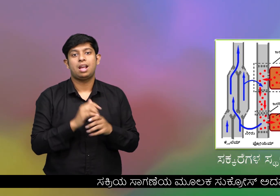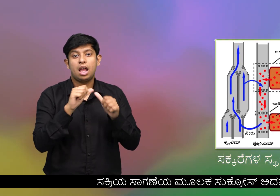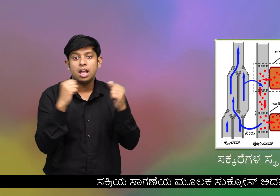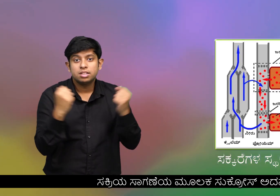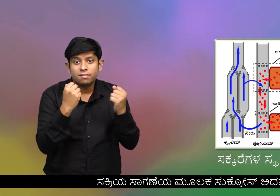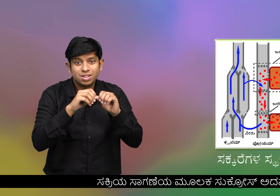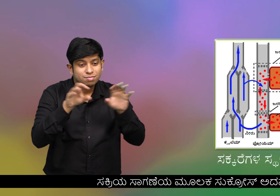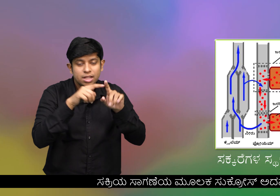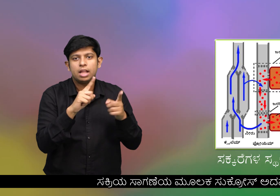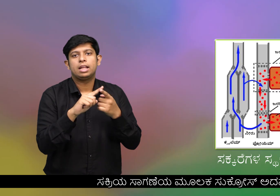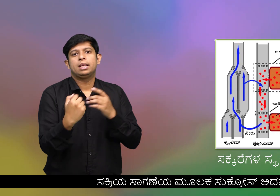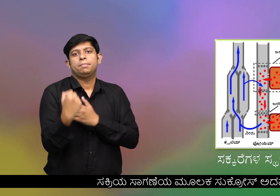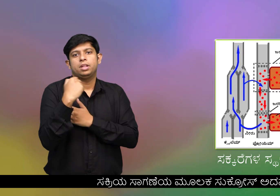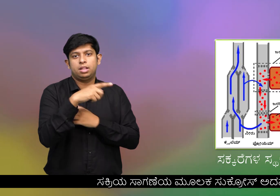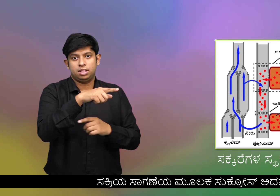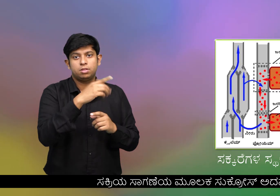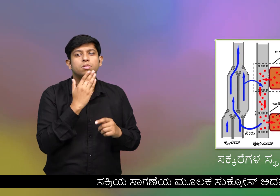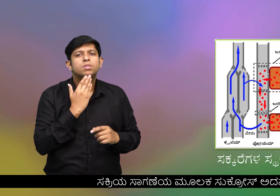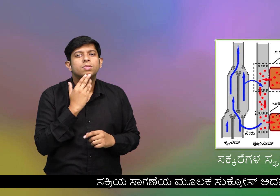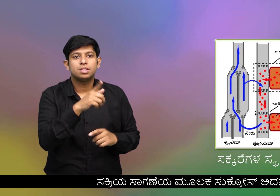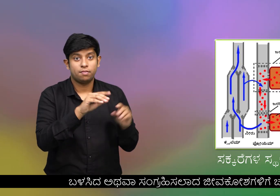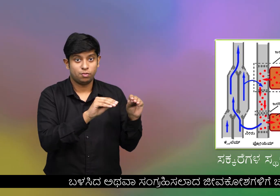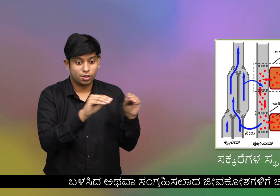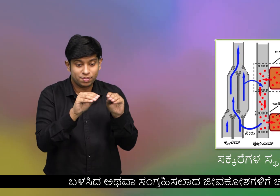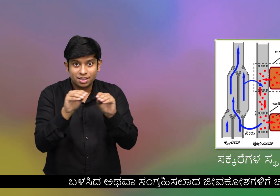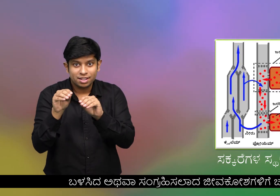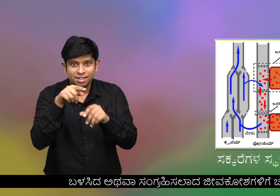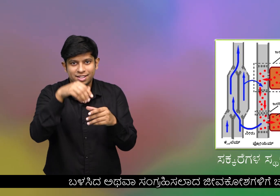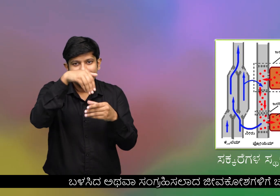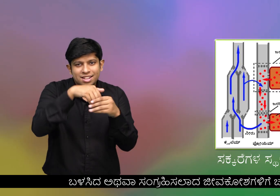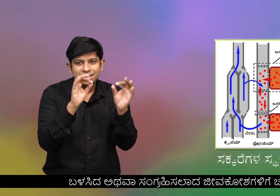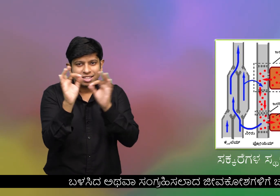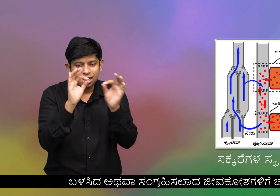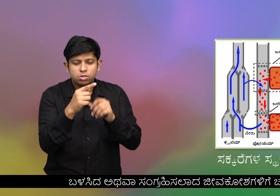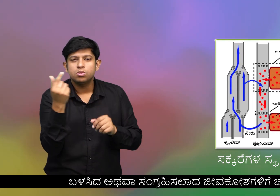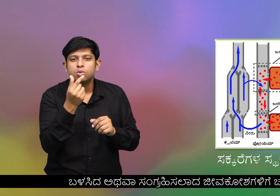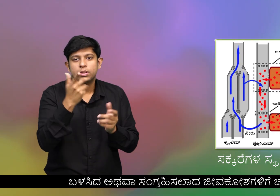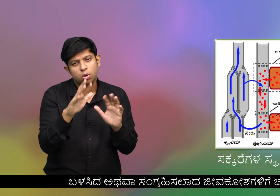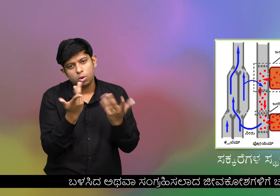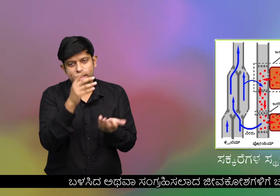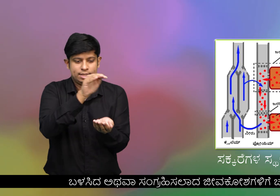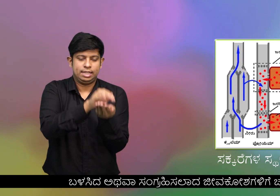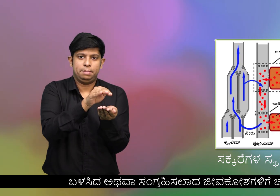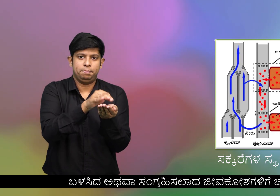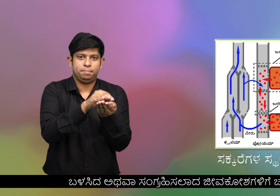ಸಕ್ರಿಯ ಸಾಗಣೆಯ ಮೂಲಕ ಸುಕ್ರೋಸ್ ಅದನ್ನು ಬಳಸಿದ ಅಥವಾ ಸಂಗ್ರಹಿಸಲಾದ ಜೀವಕೋಶಗಳಿಗೆ